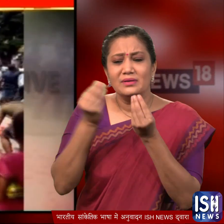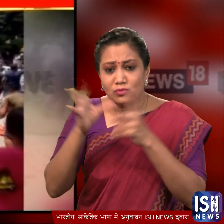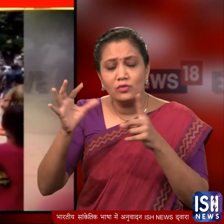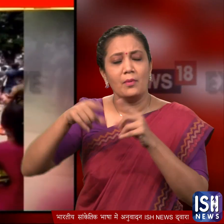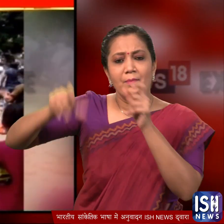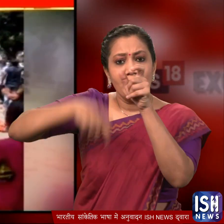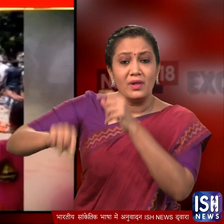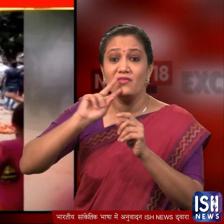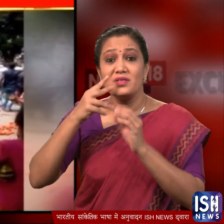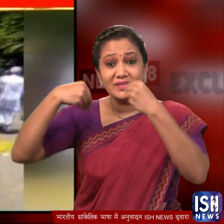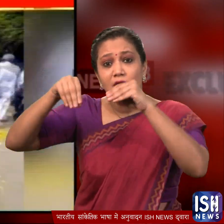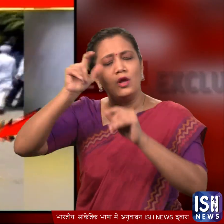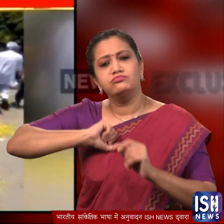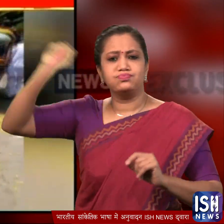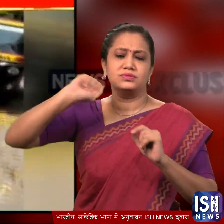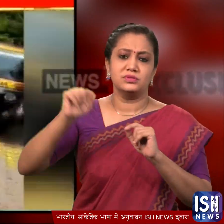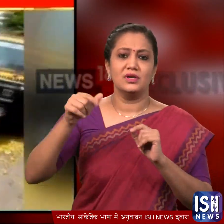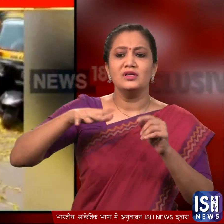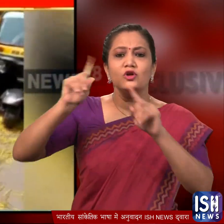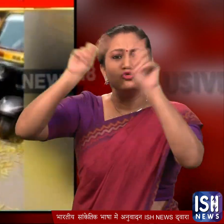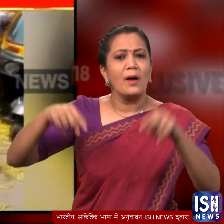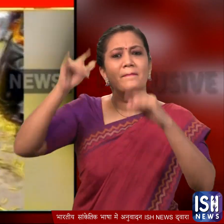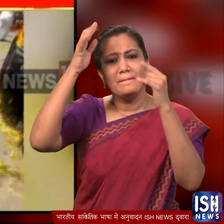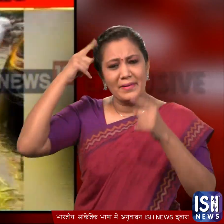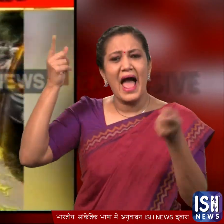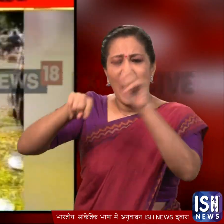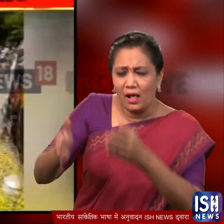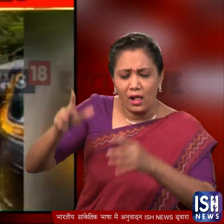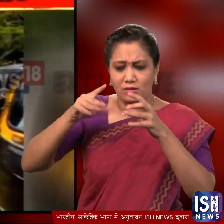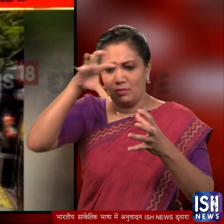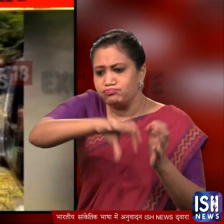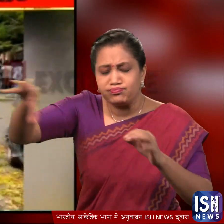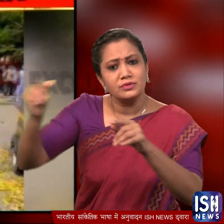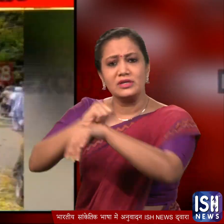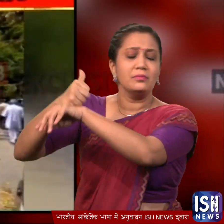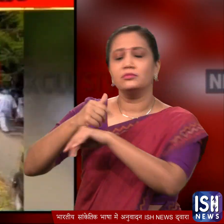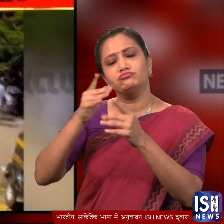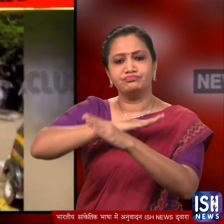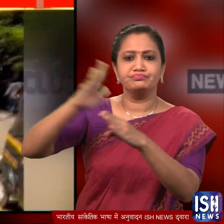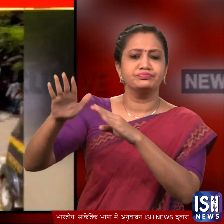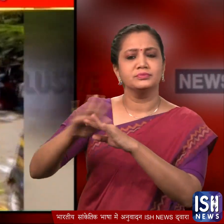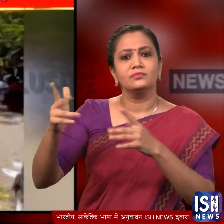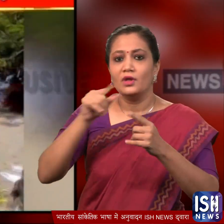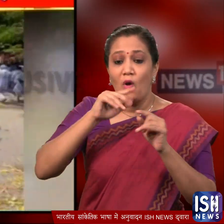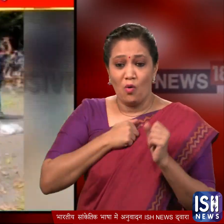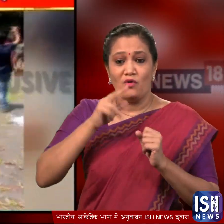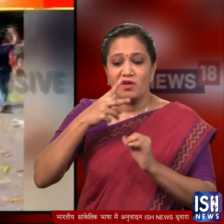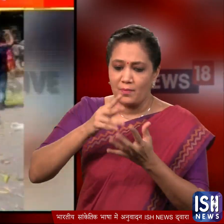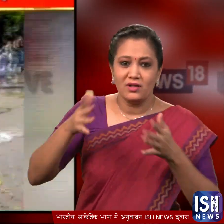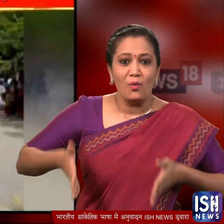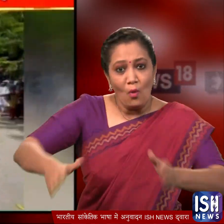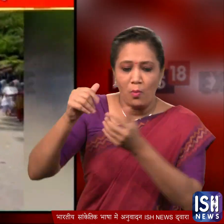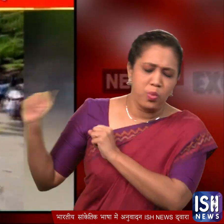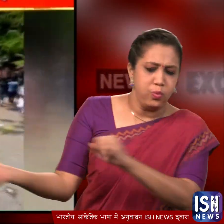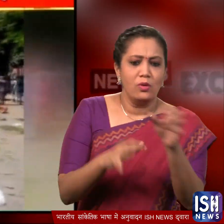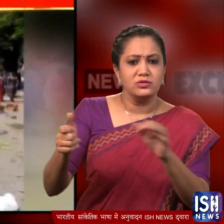सब्जी बेचने वालों ने जमकर हंगामा किया। अवैध तरीके से बनी दुकानों को हटाने के बीएमसी के आदेश जारी होते ही उन्होंने अपनी सब्जियां सड़क पर फेंक